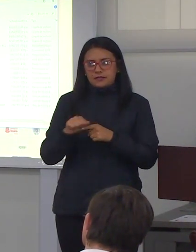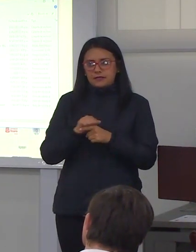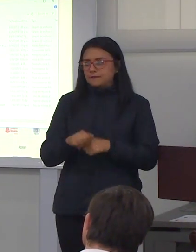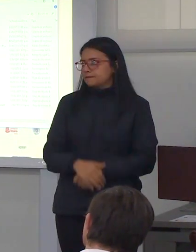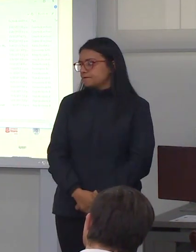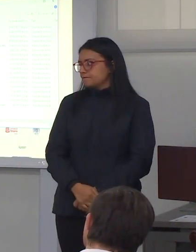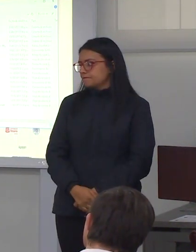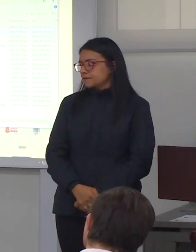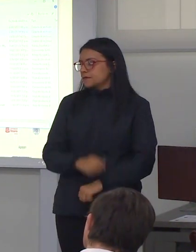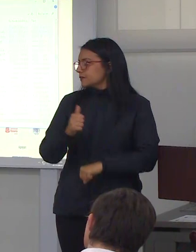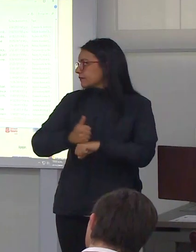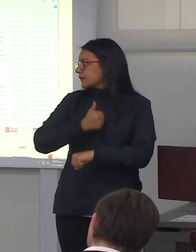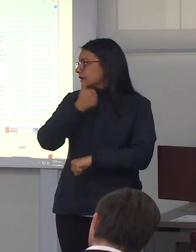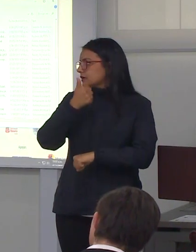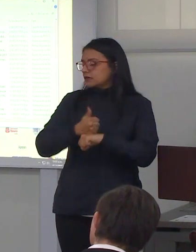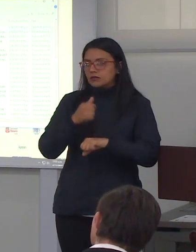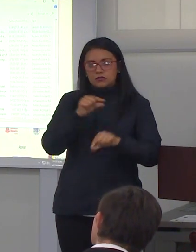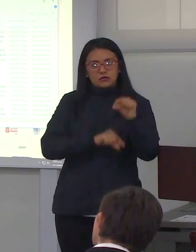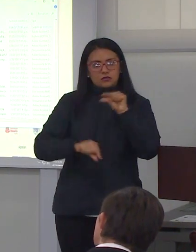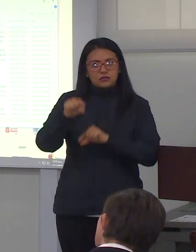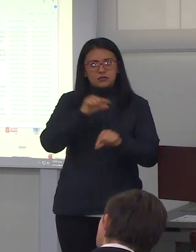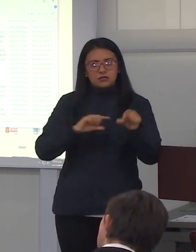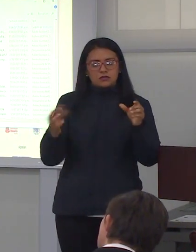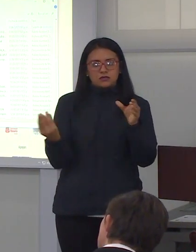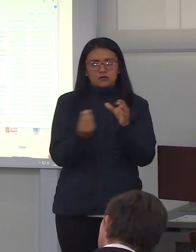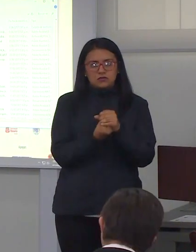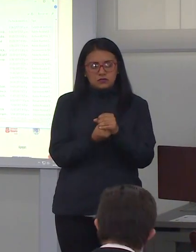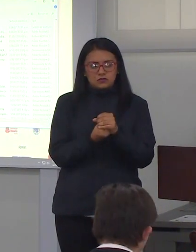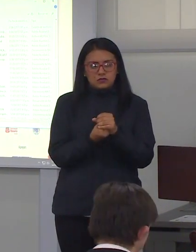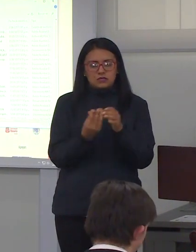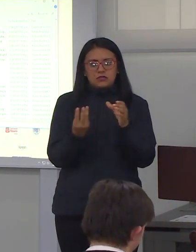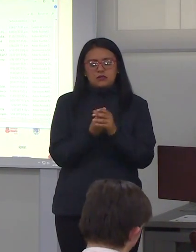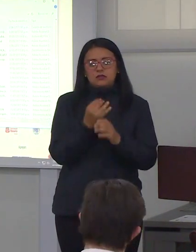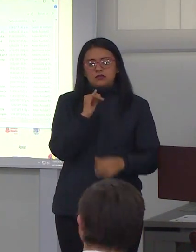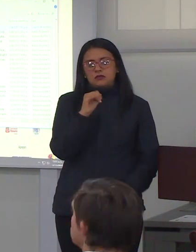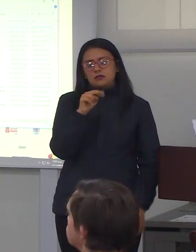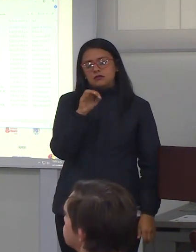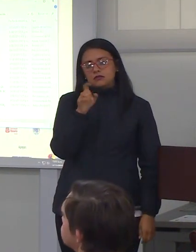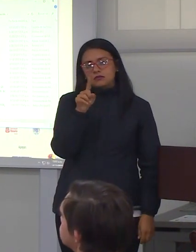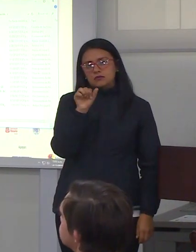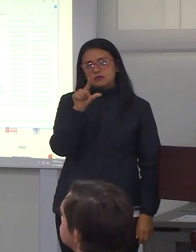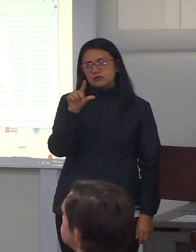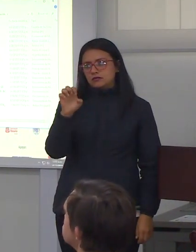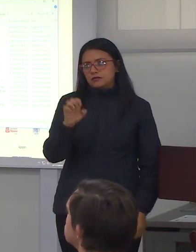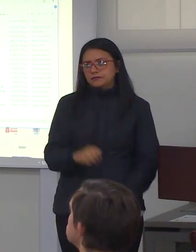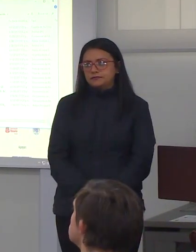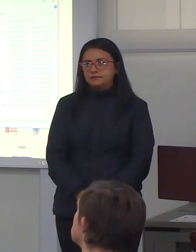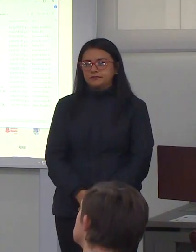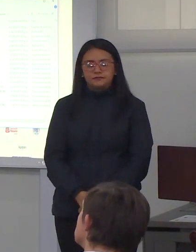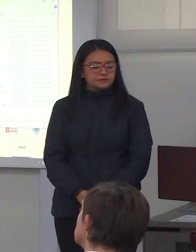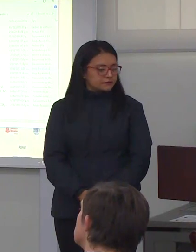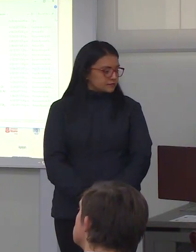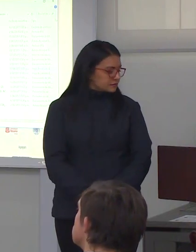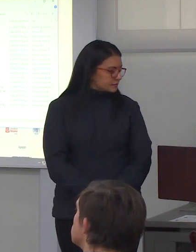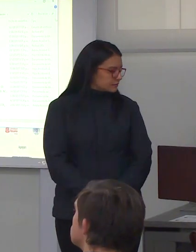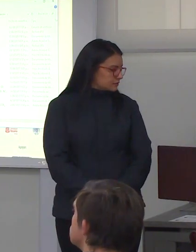directora de laboratorio para la inclusión inclusalle igualmente